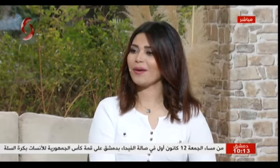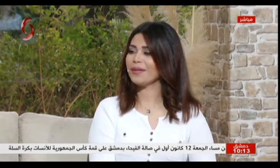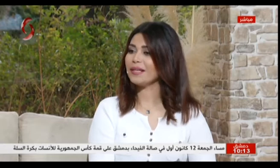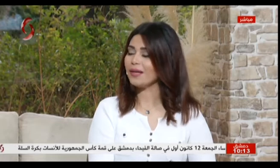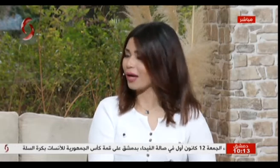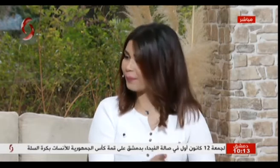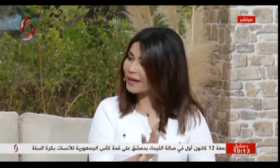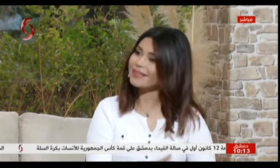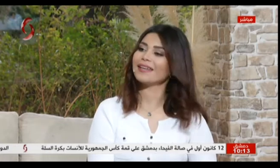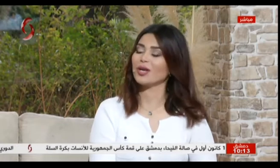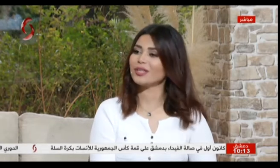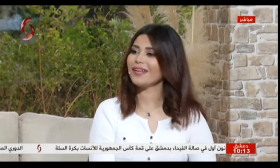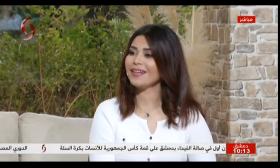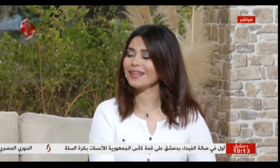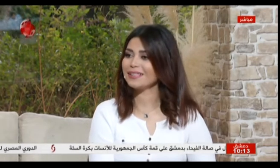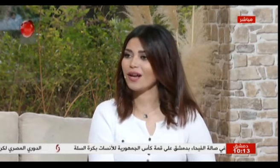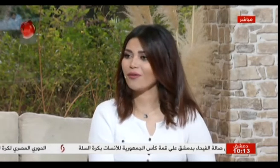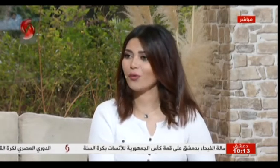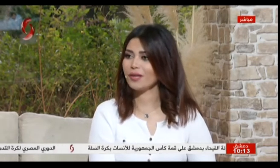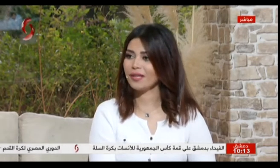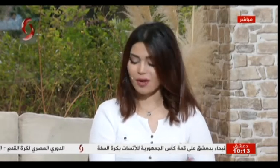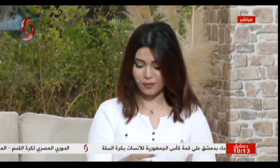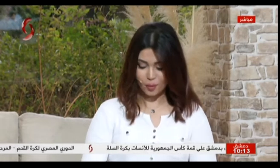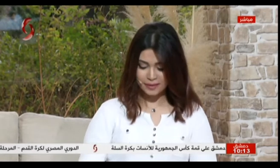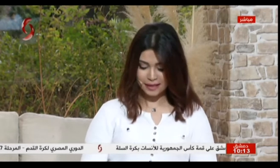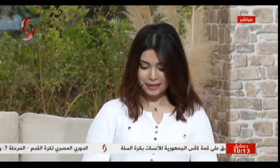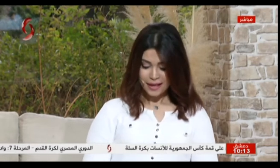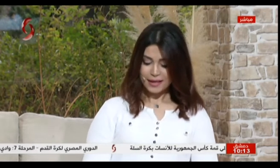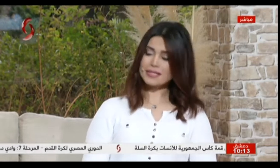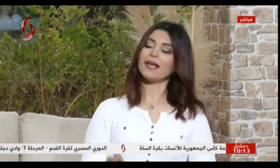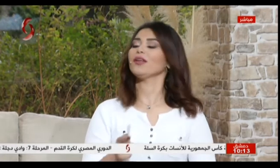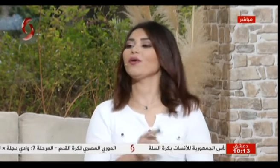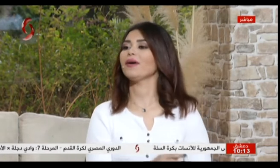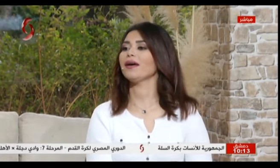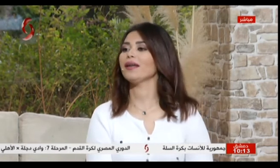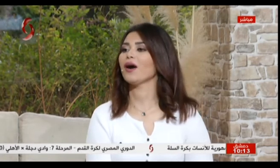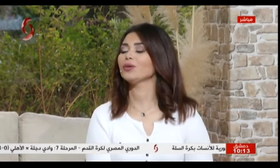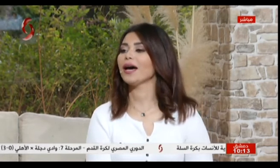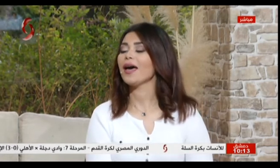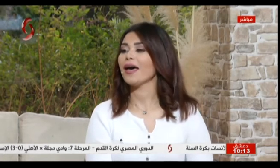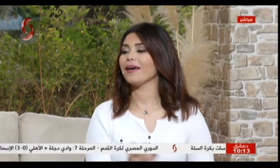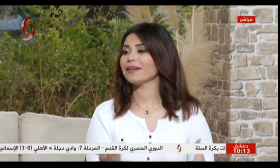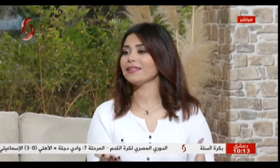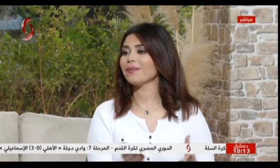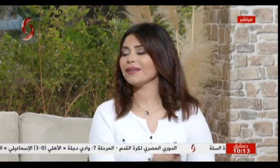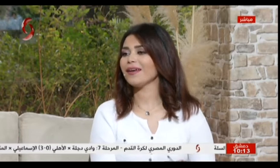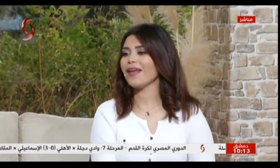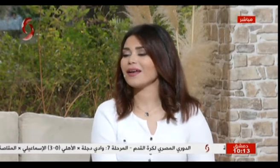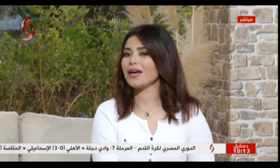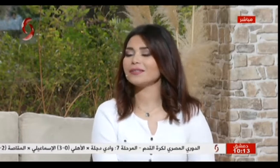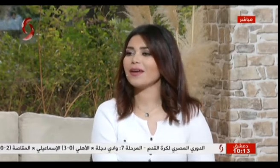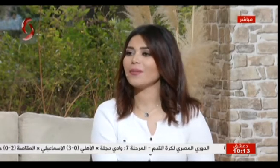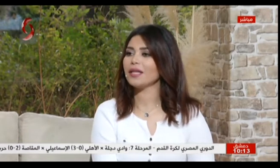يعني مرة ثانية عن جد نحن كثير فخورين فيها. وبدي أكيد أسألها اليوم لهدى، كثير